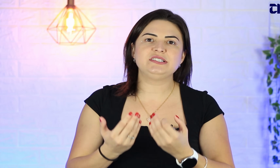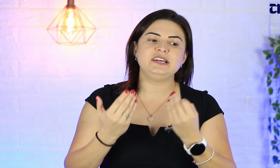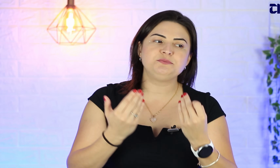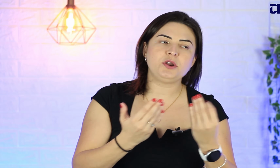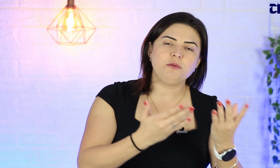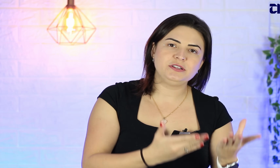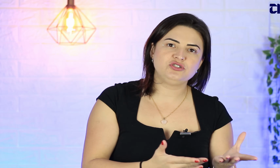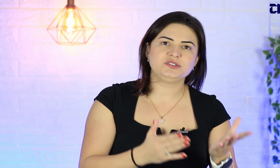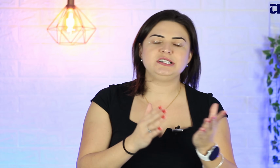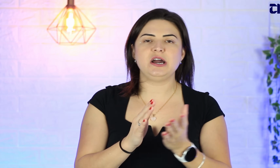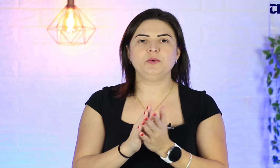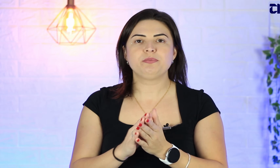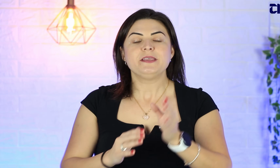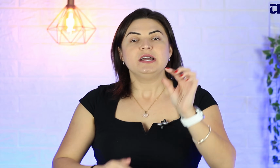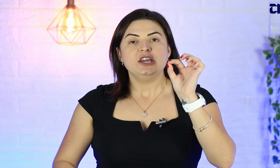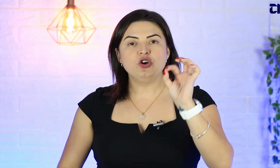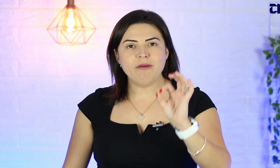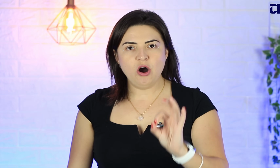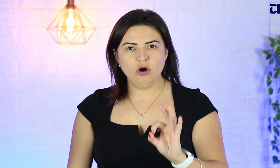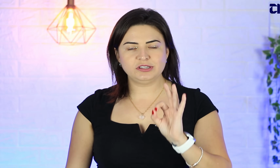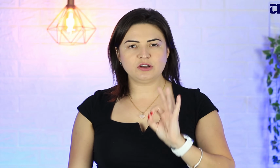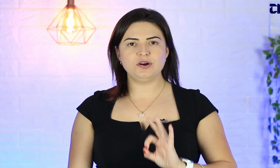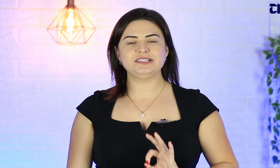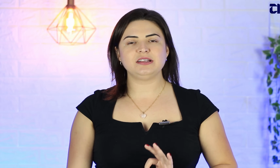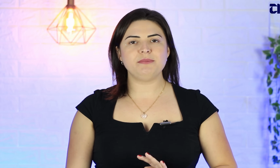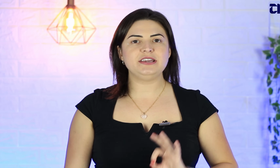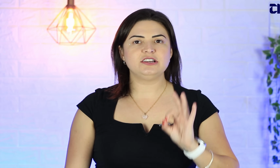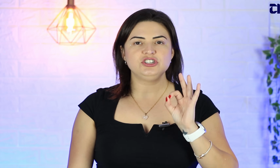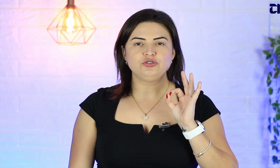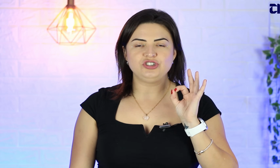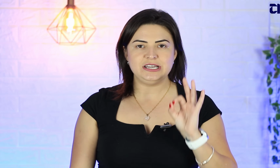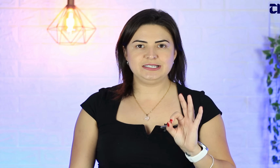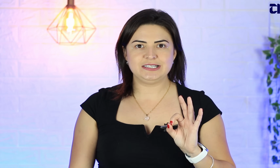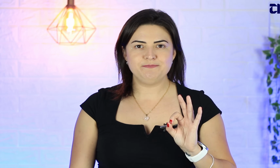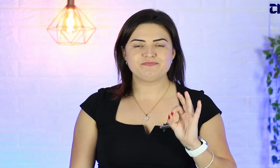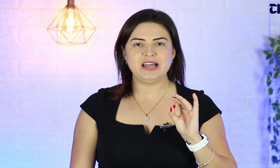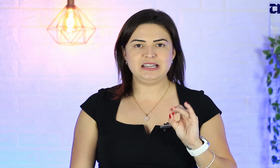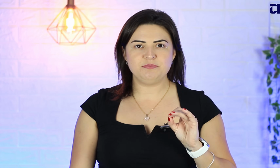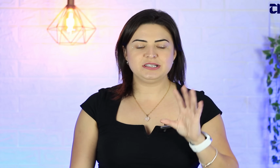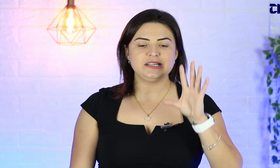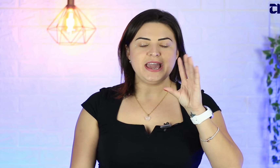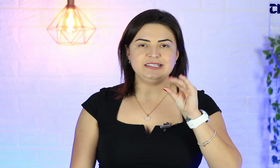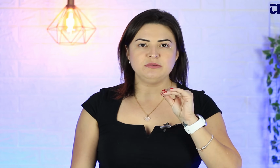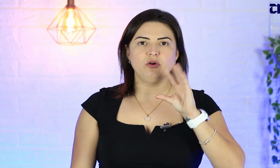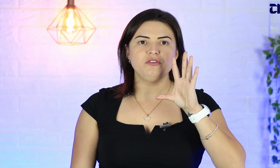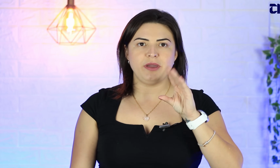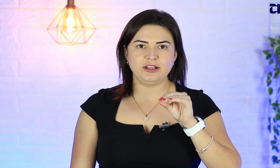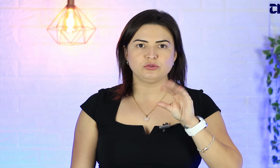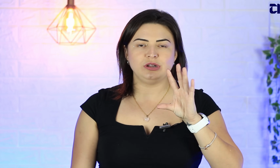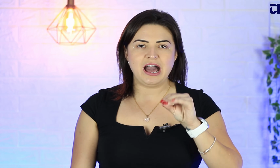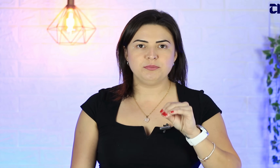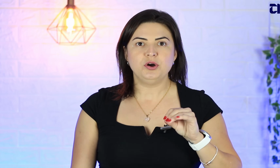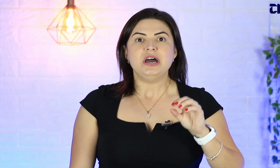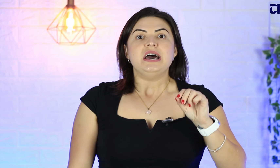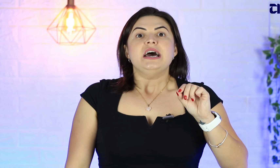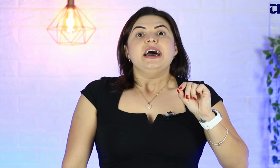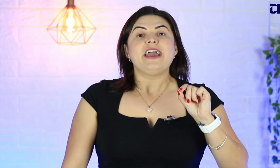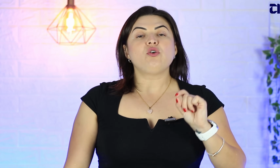faciais próprias de um sinal. E uma outra coisa também que a gente utiliza na Libras é esse movimento do lábio. É